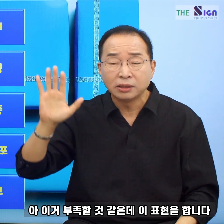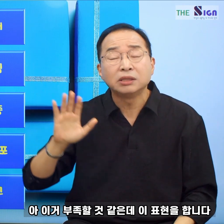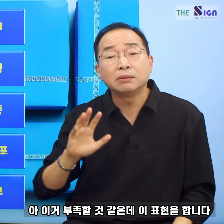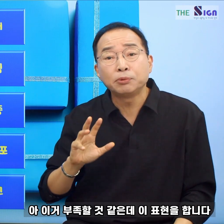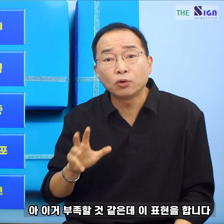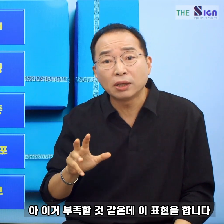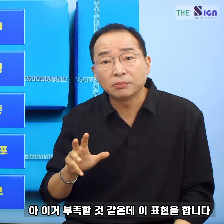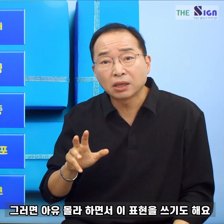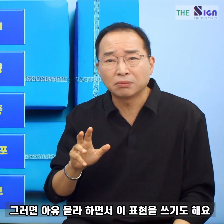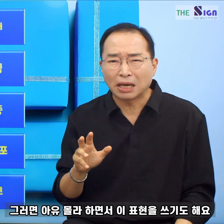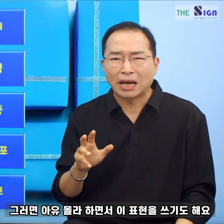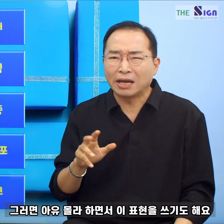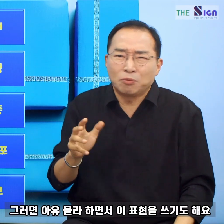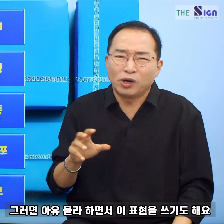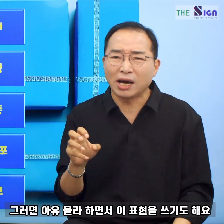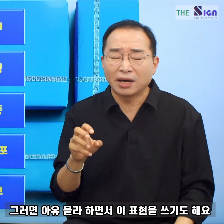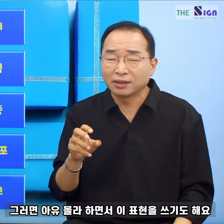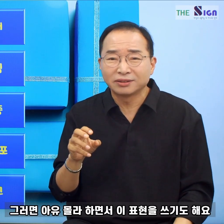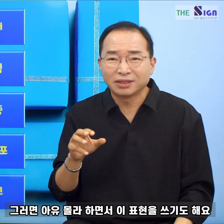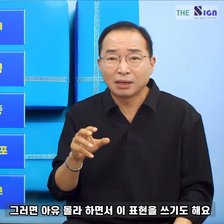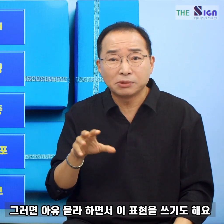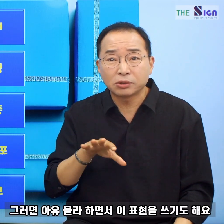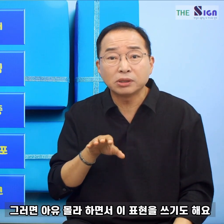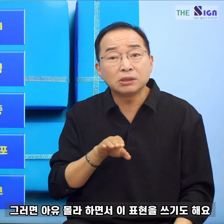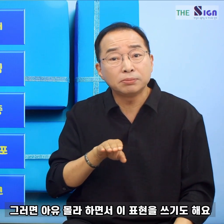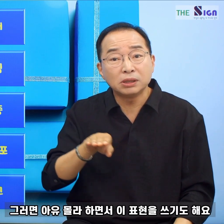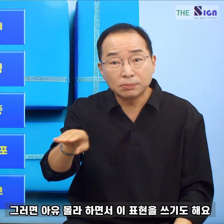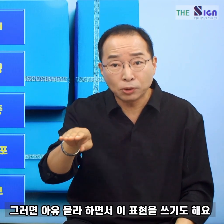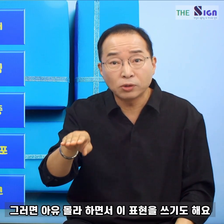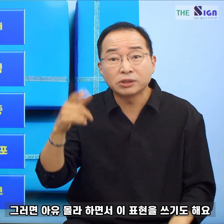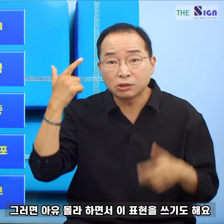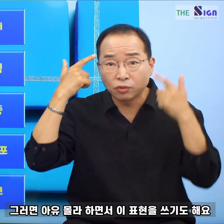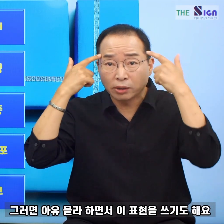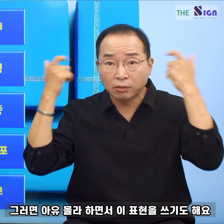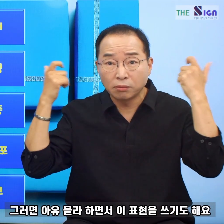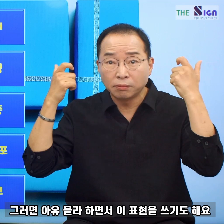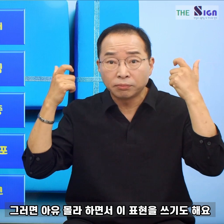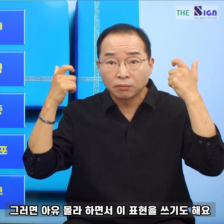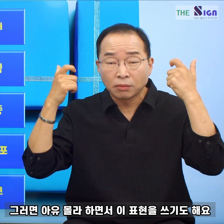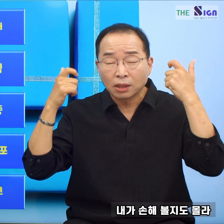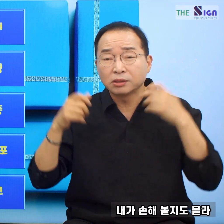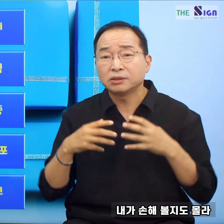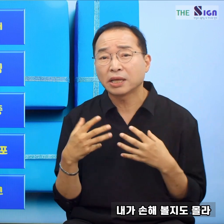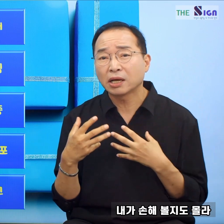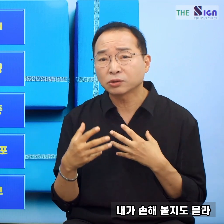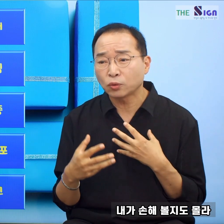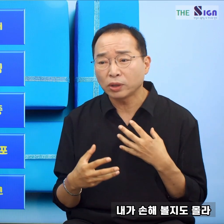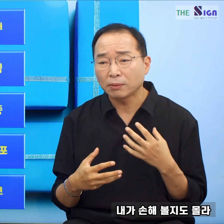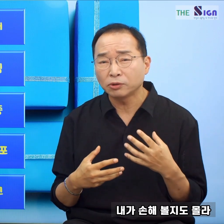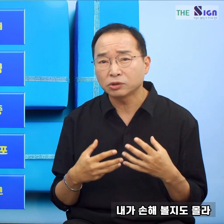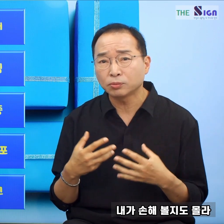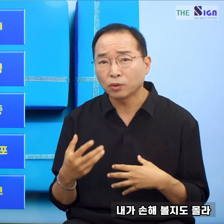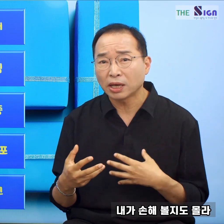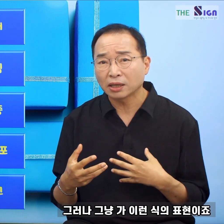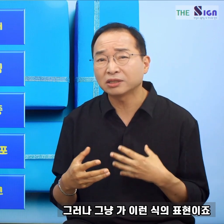이 표현을 합니다. 그러면 몰라 하면서 이 표현을 쓰기도 해요. 내가 손해볼지도 몰라.